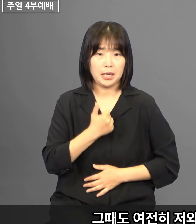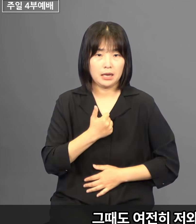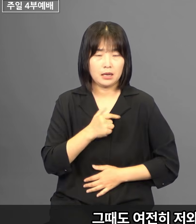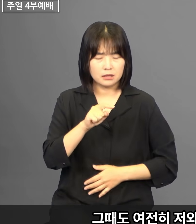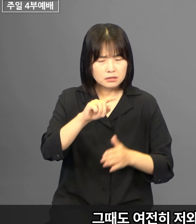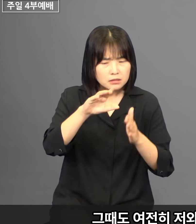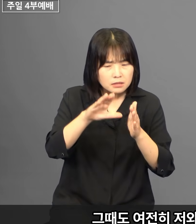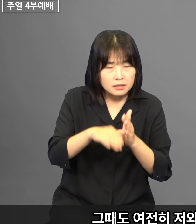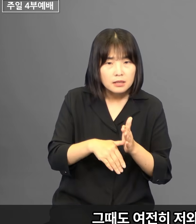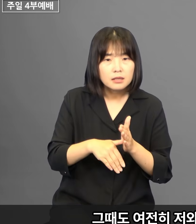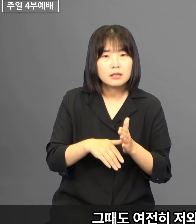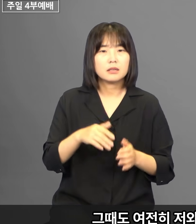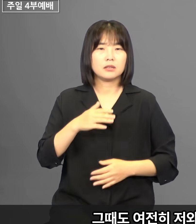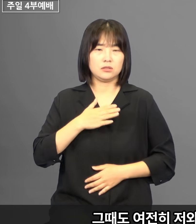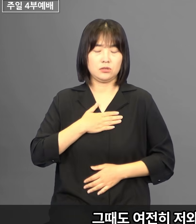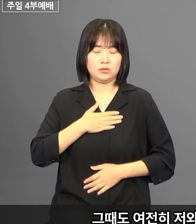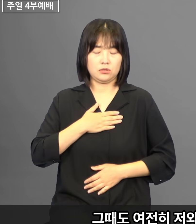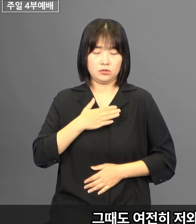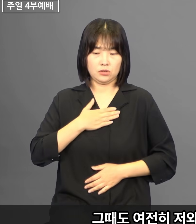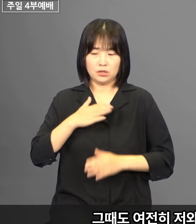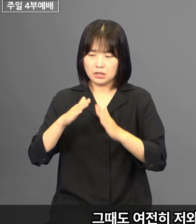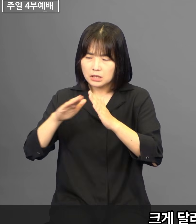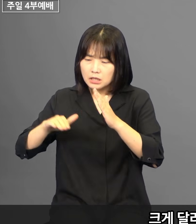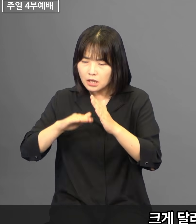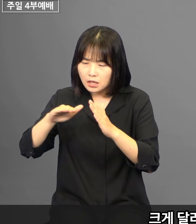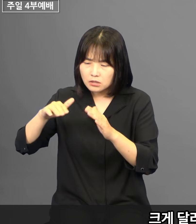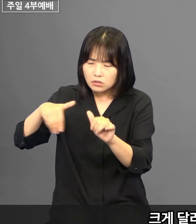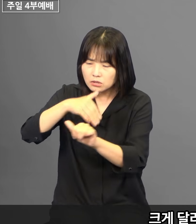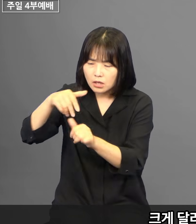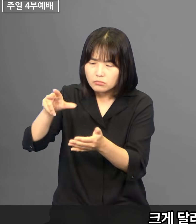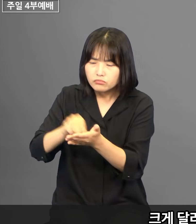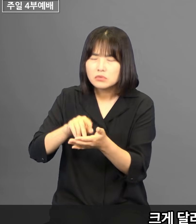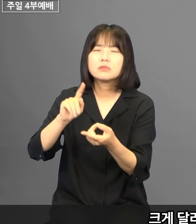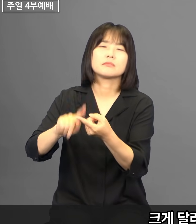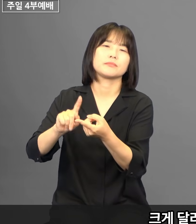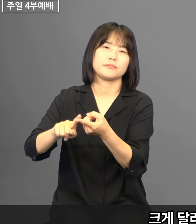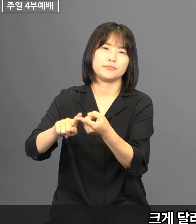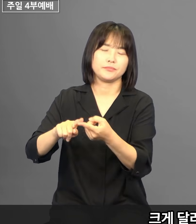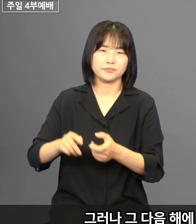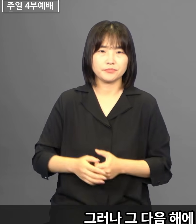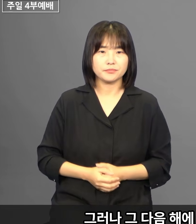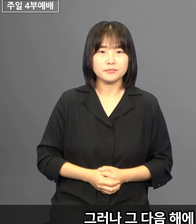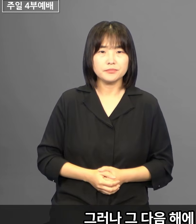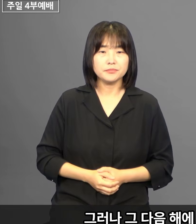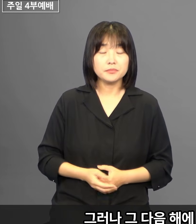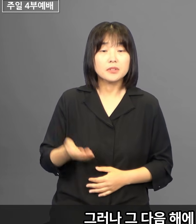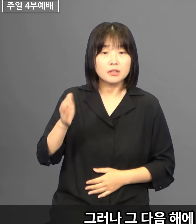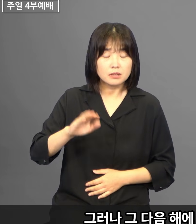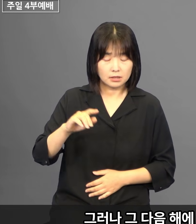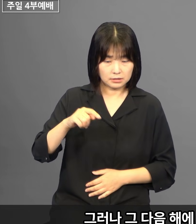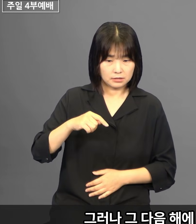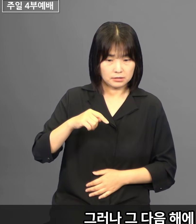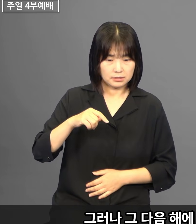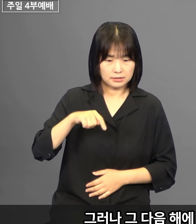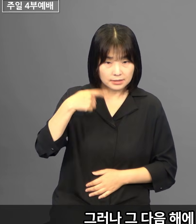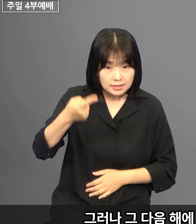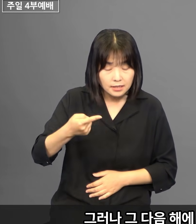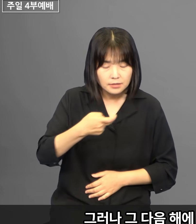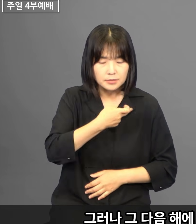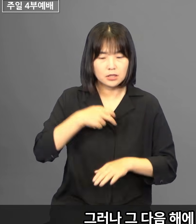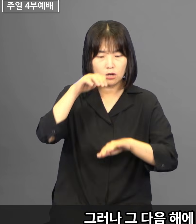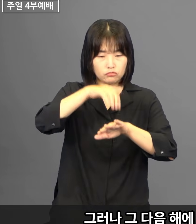그때에도 여전히 저와 저희 가정의 상황과 문제는 크게 달라지지 않았습니다. 그러나 그 다음에 제자훈련을 하게